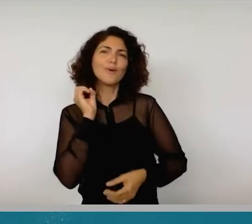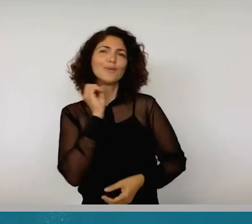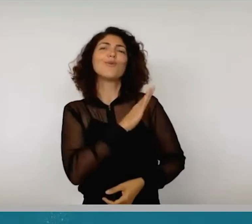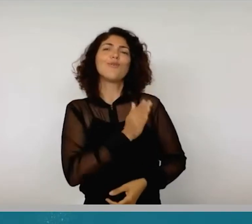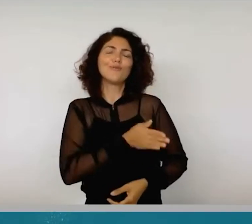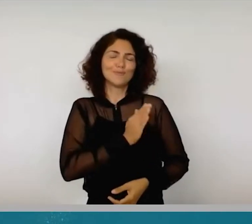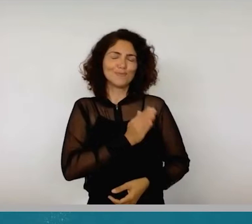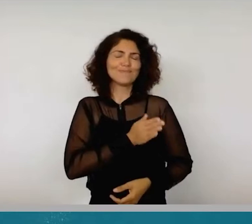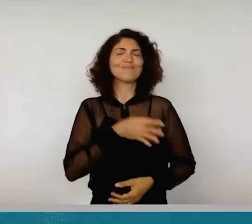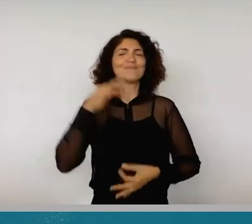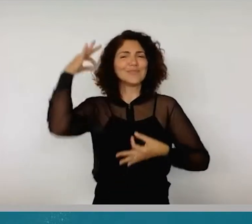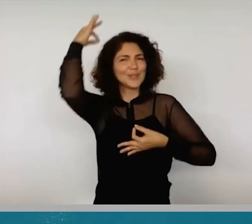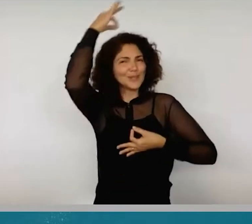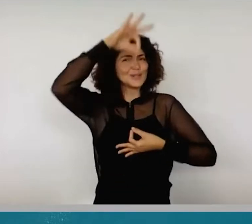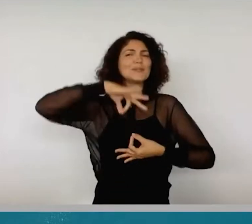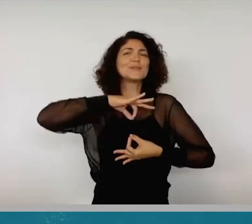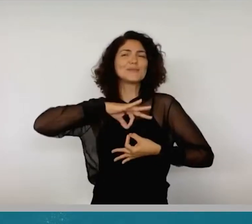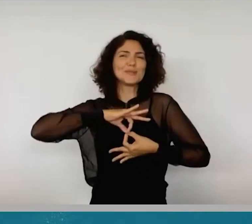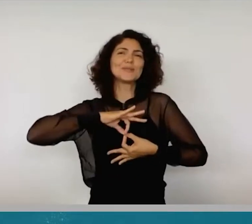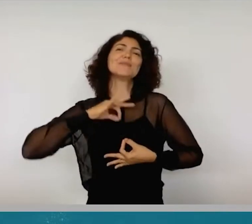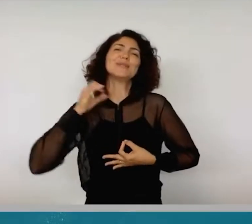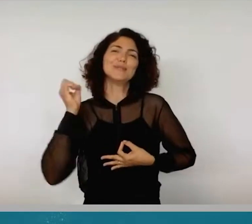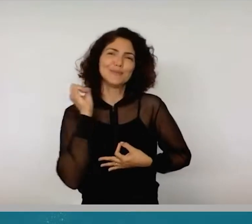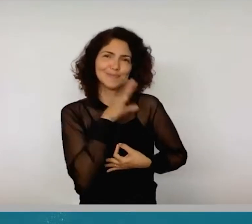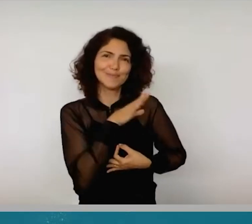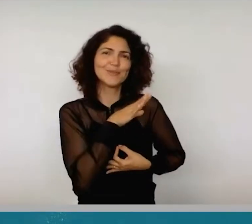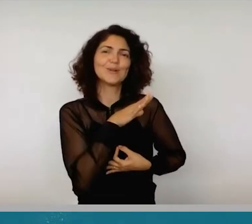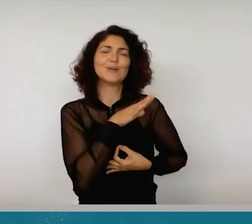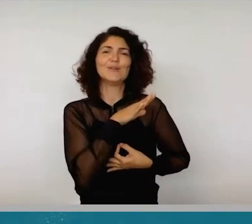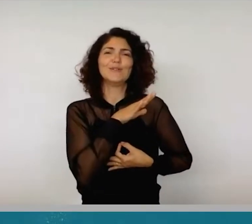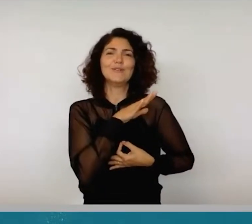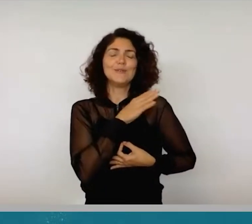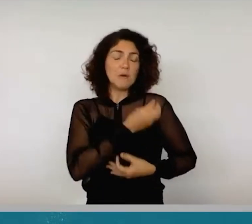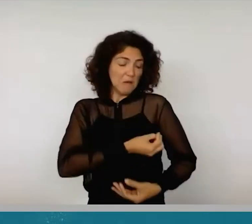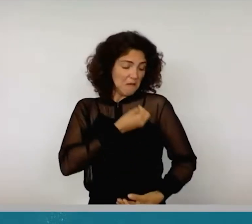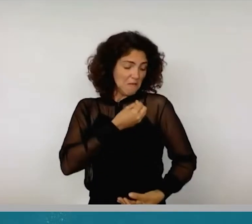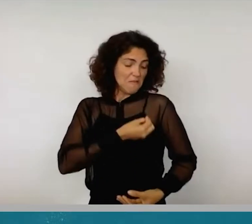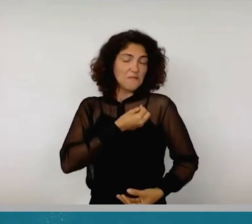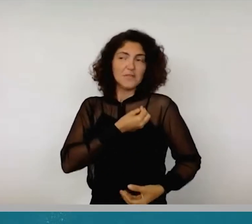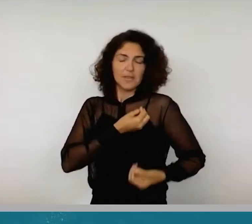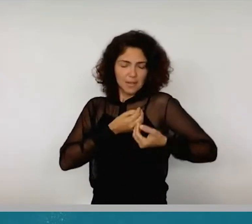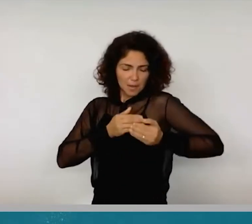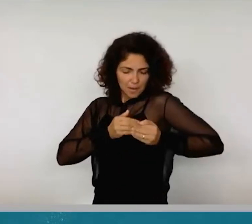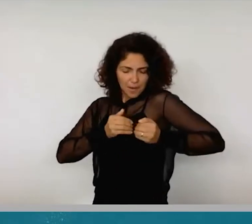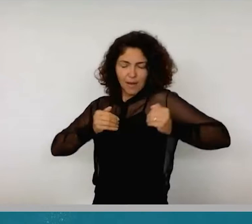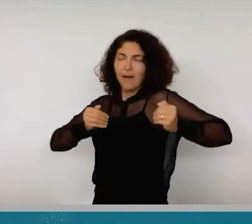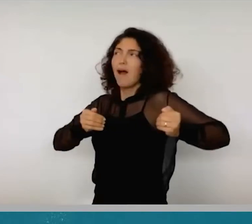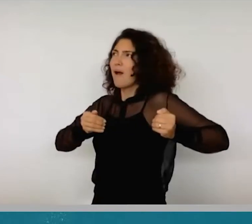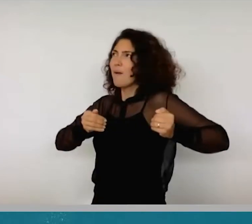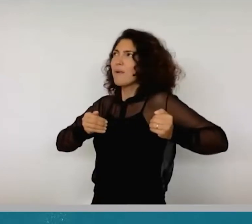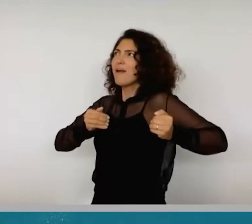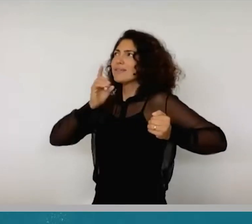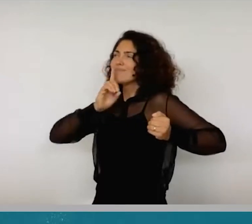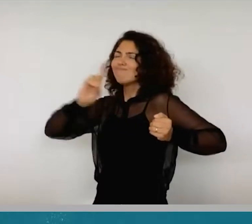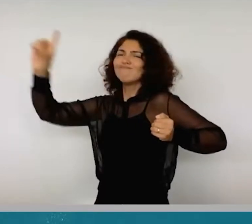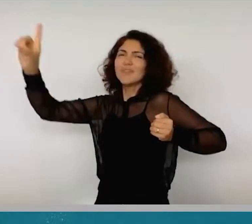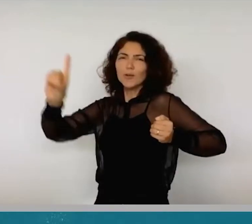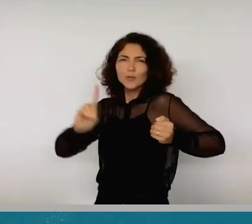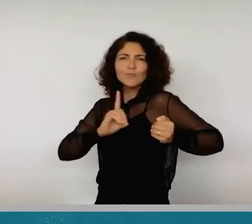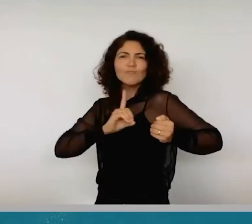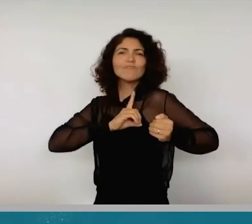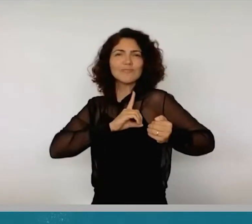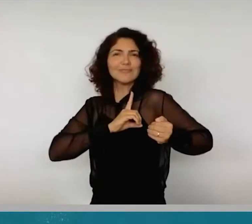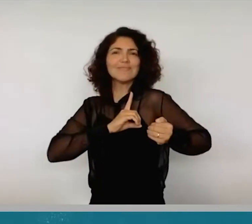espírito, né? A nossa vida sendo governada pela vida celestial, pela